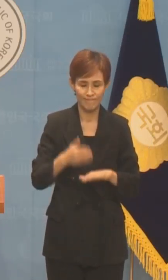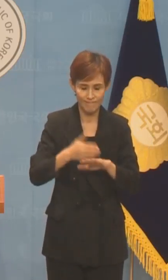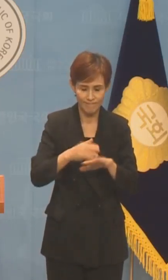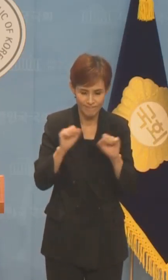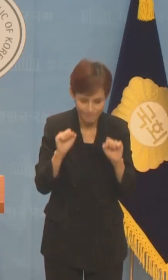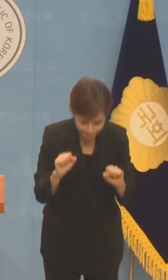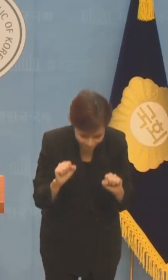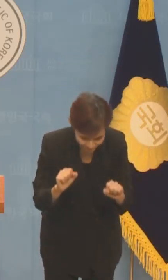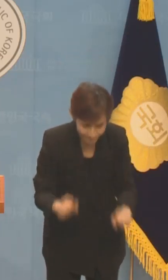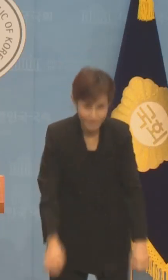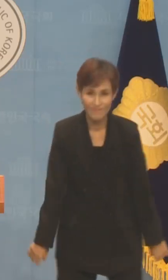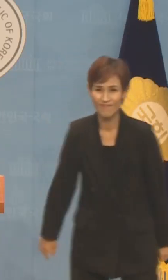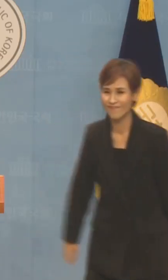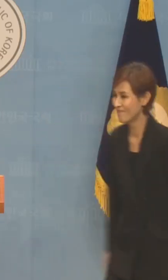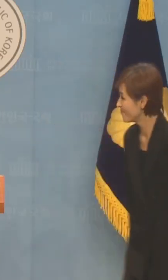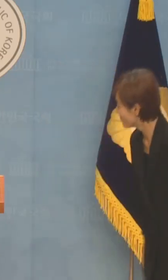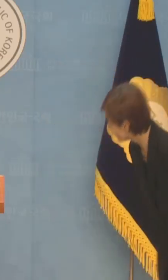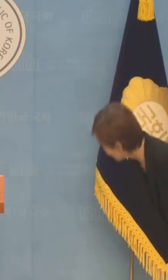감사합니다.